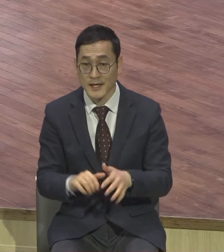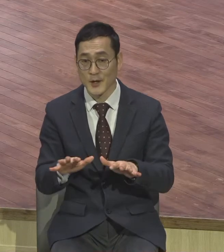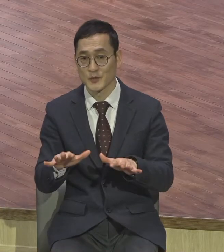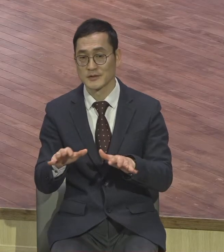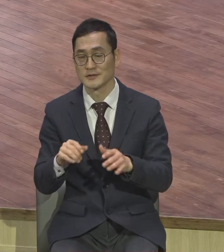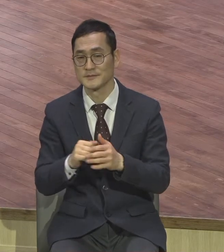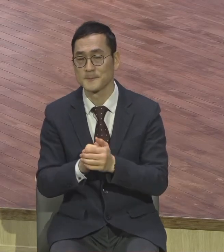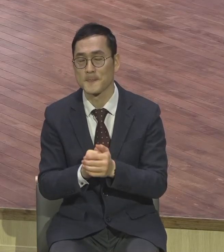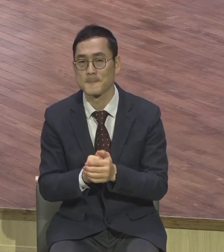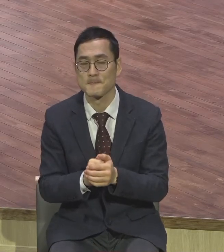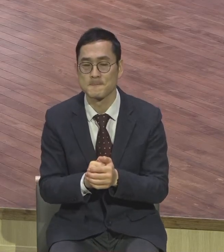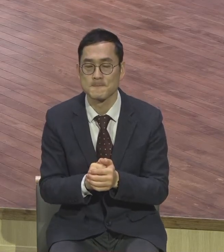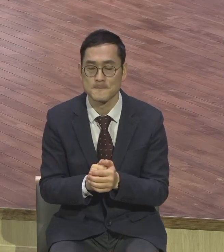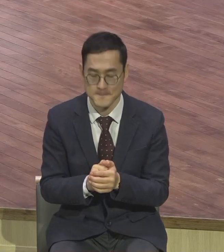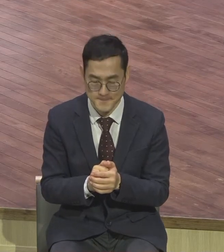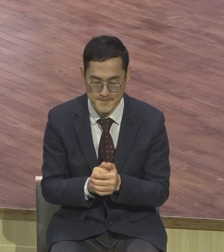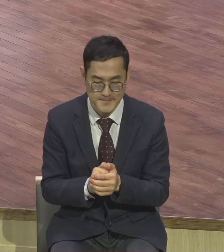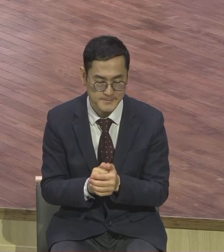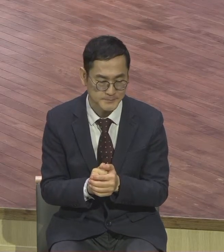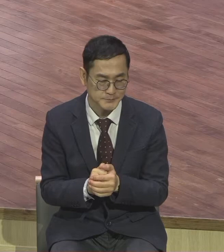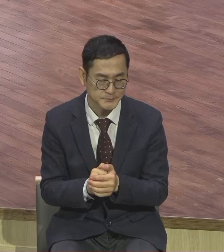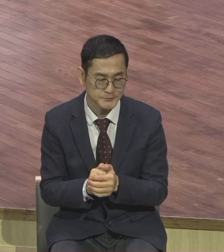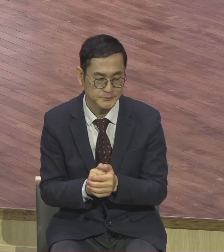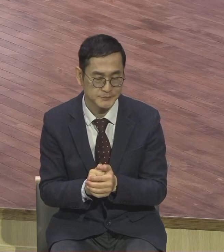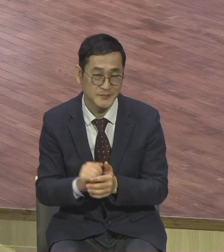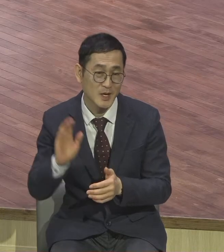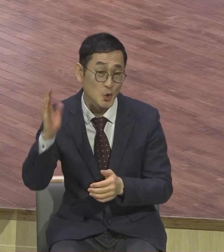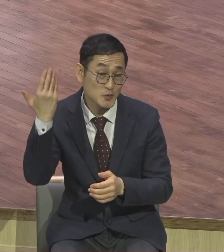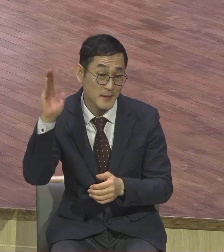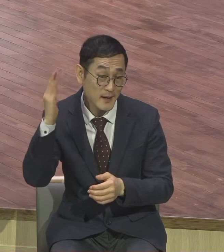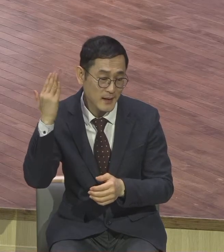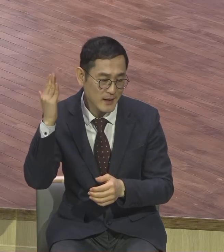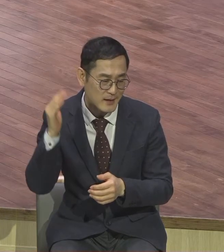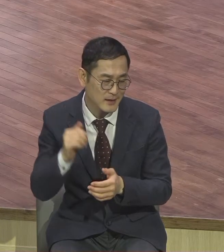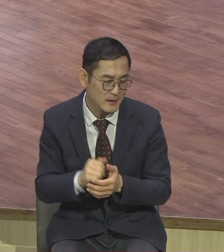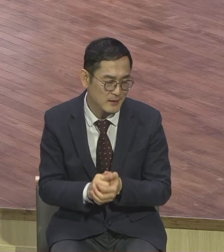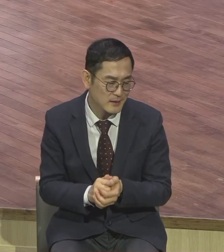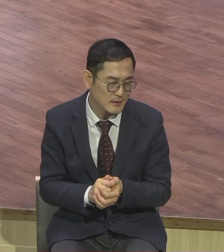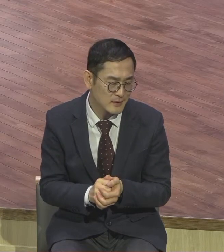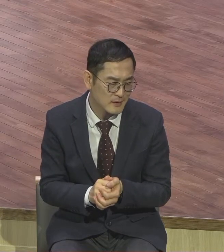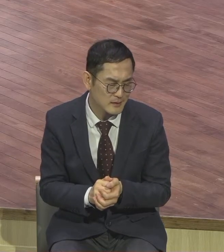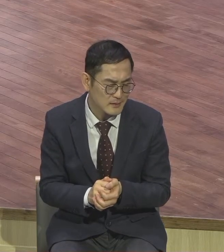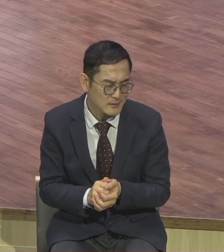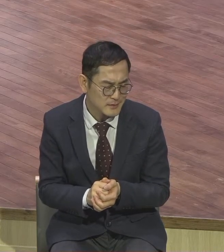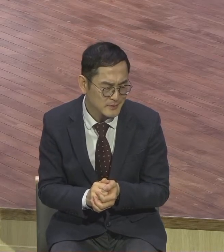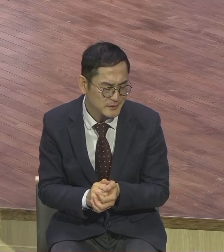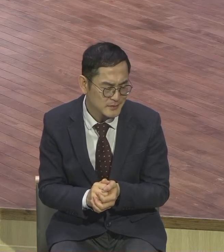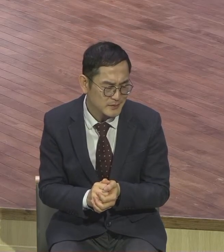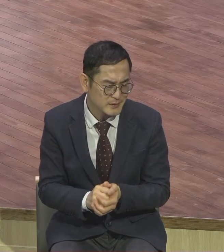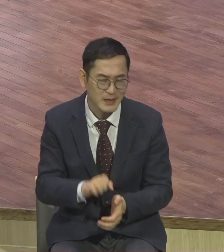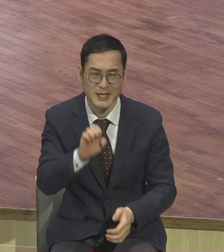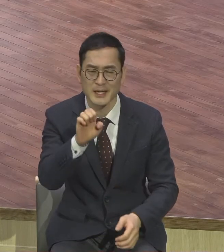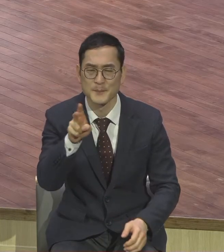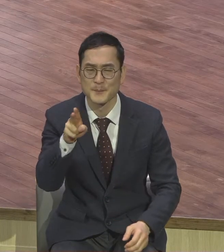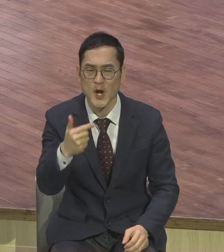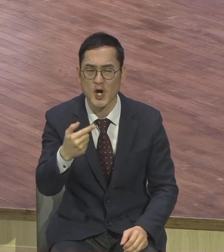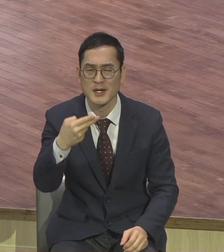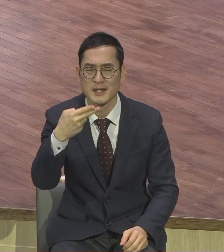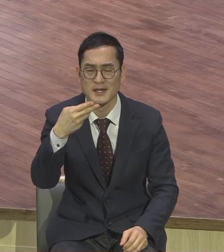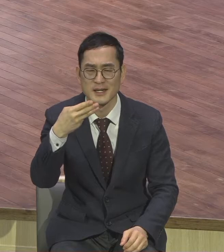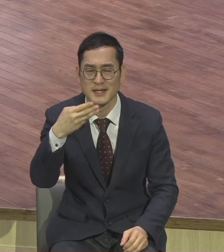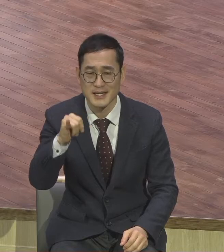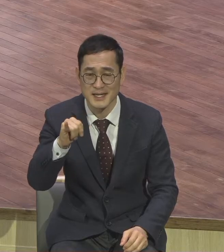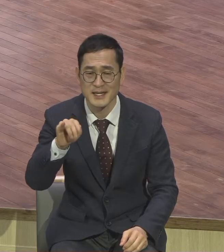단어 중에 하나가 있는데 편리, 편리 미음이라는 게 있어요. 편리함과